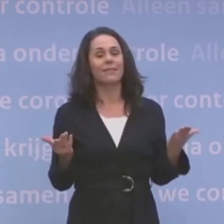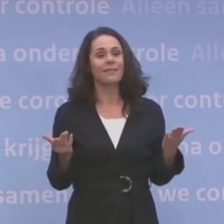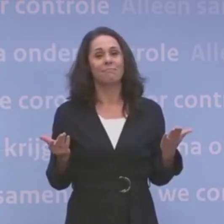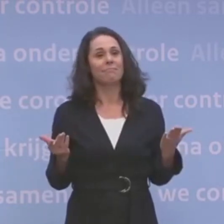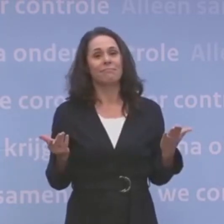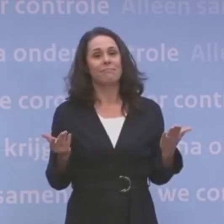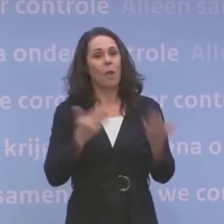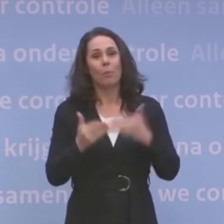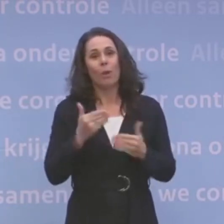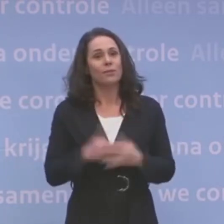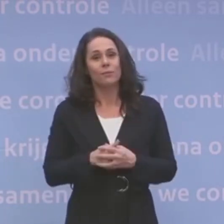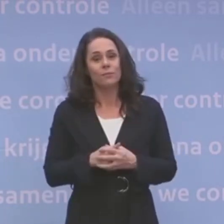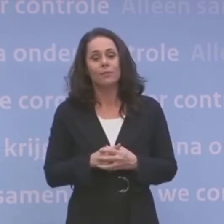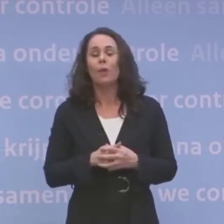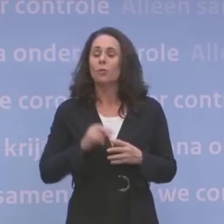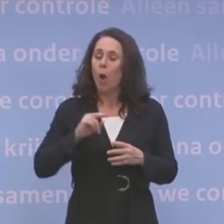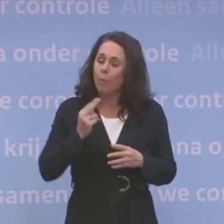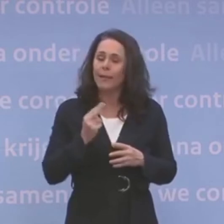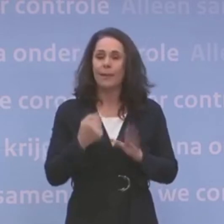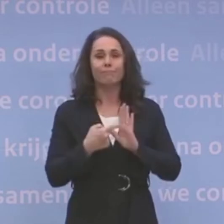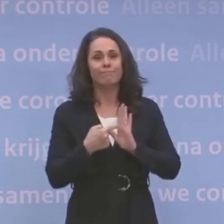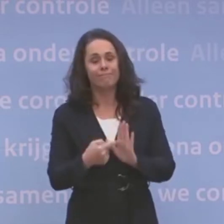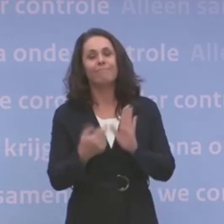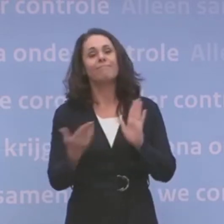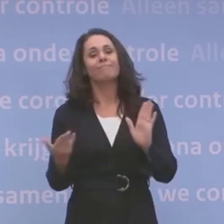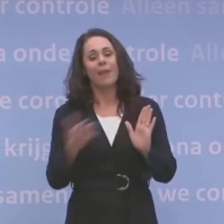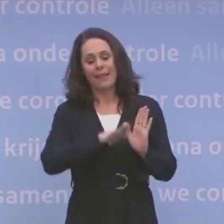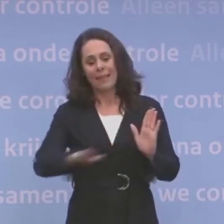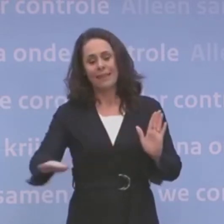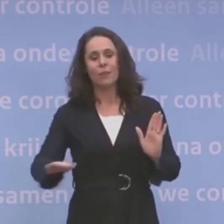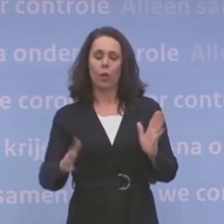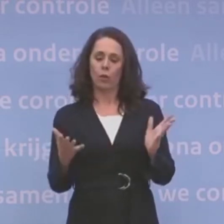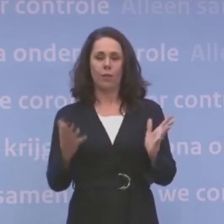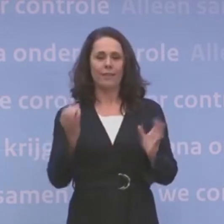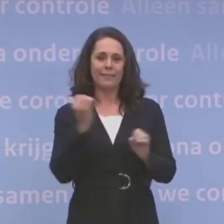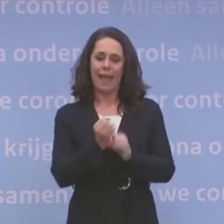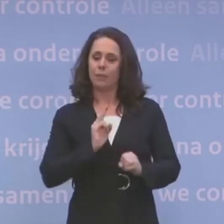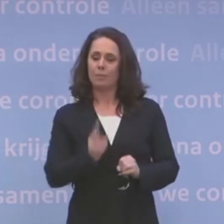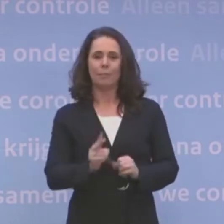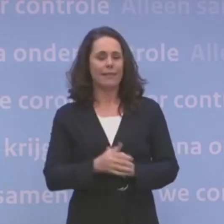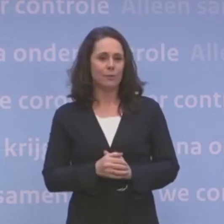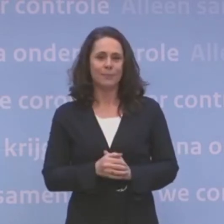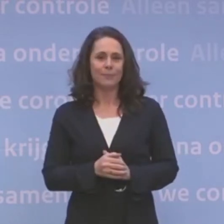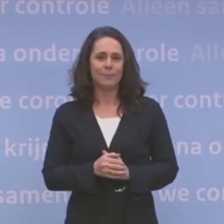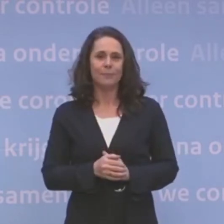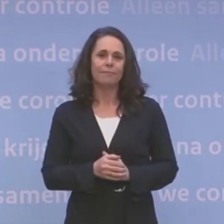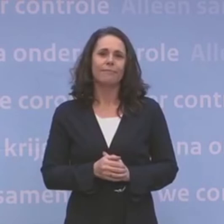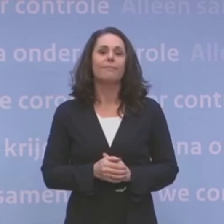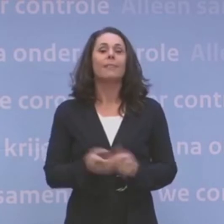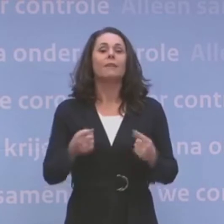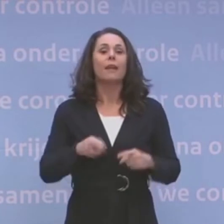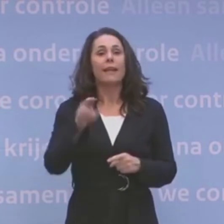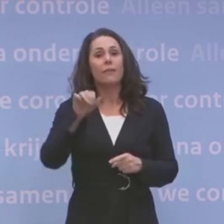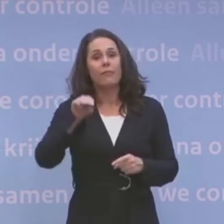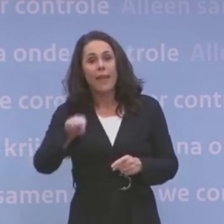niet gezien. Opnieuw een indicatie dat kinderen mild getroffen worden. Dan hebben we op het RIVM een